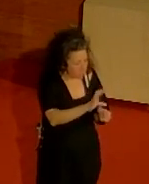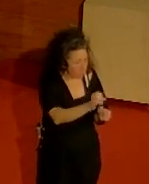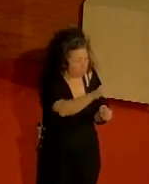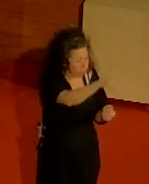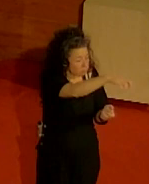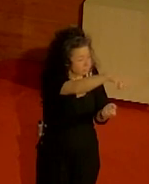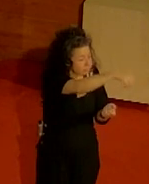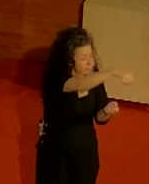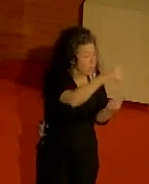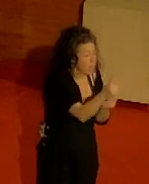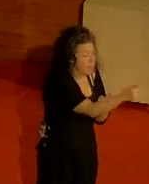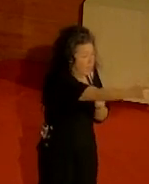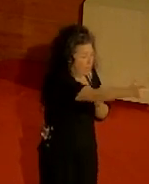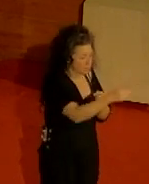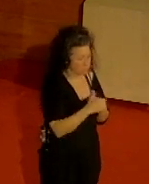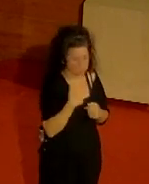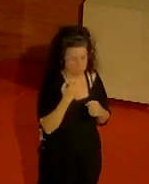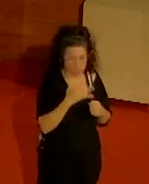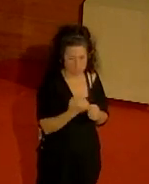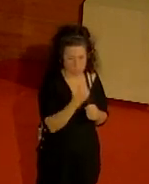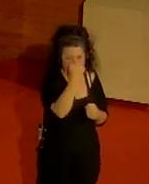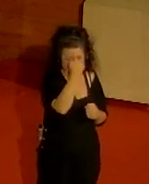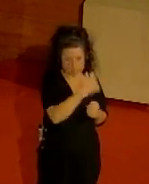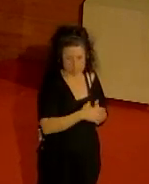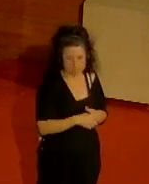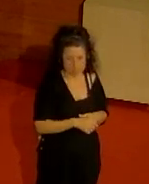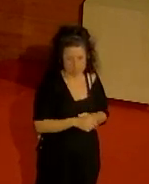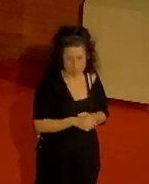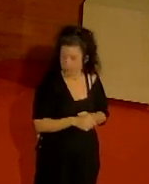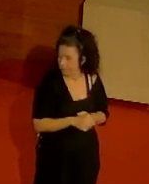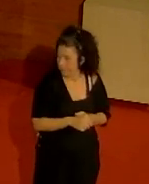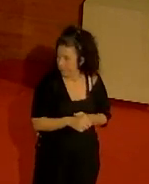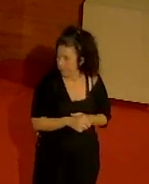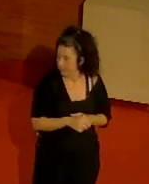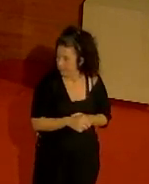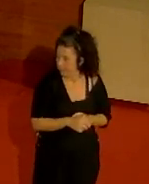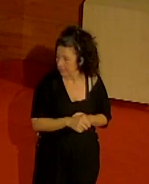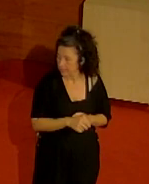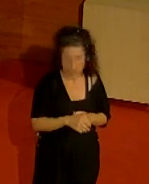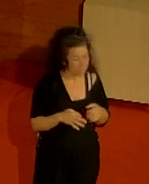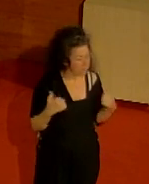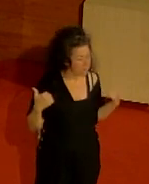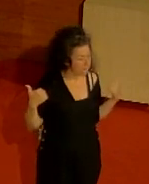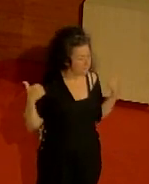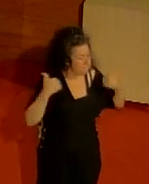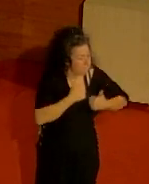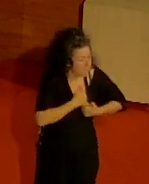esta imagen la tenemos también siempre en la cabeza, o bultos con la manta roja de la Cruz Roja, ¿no?